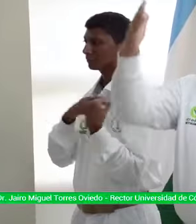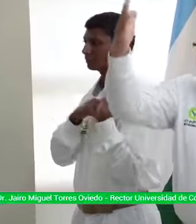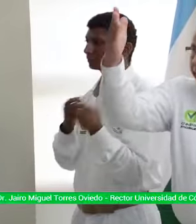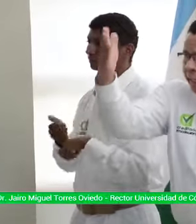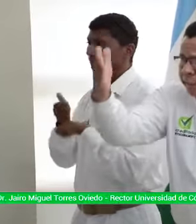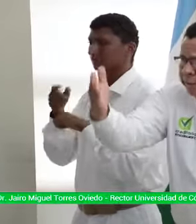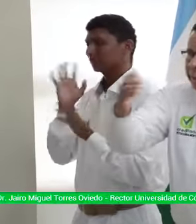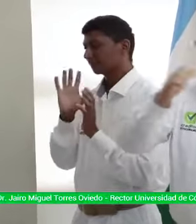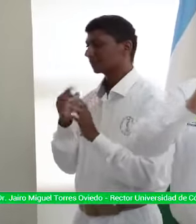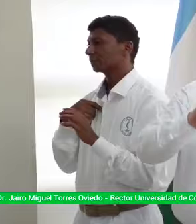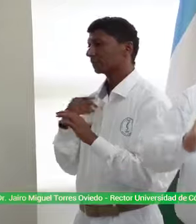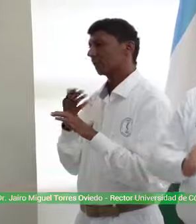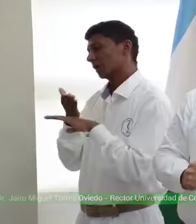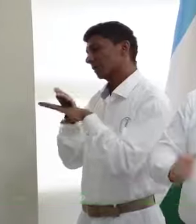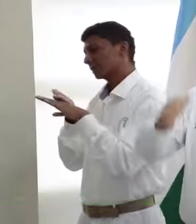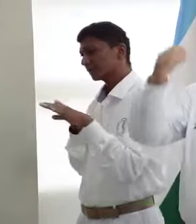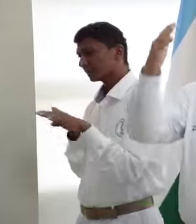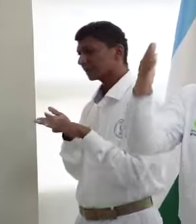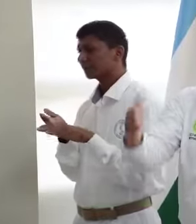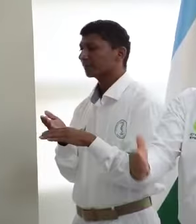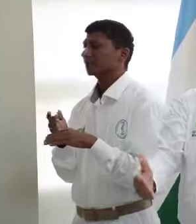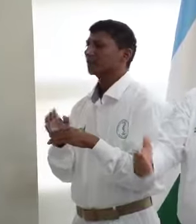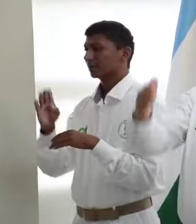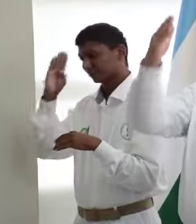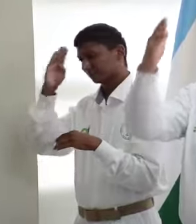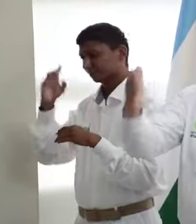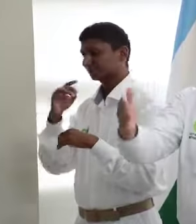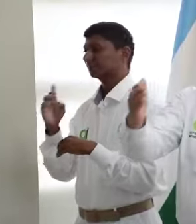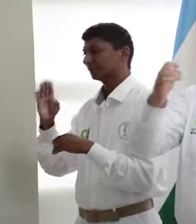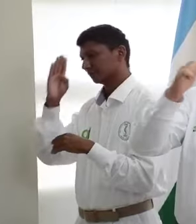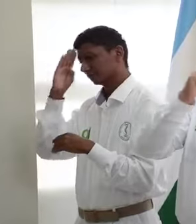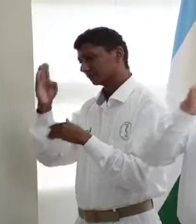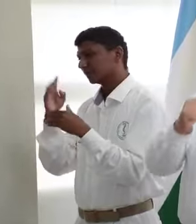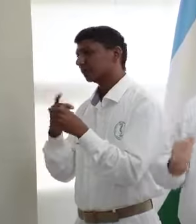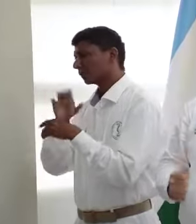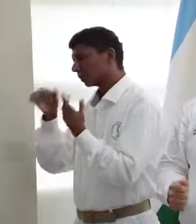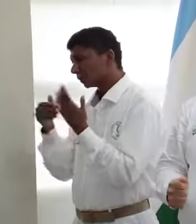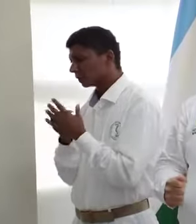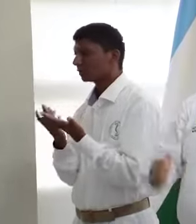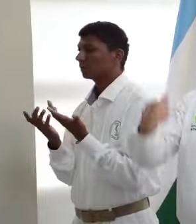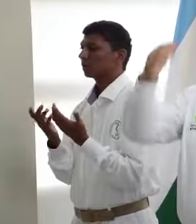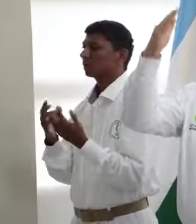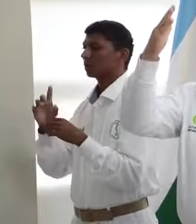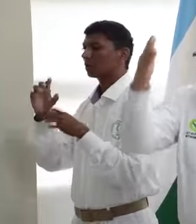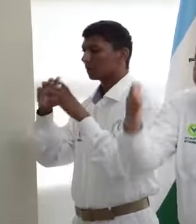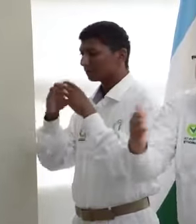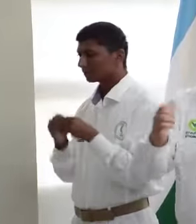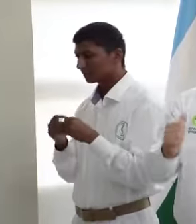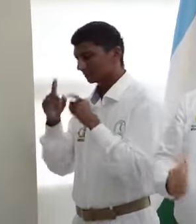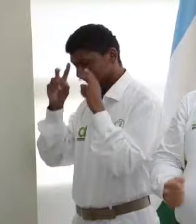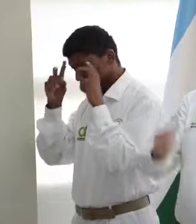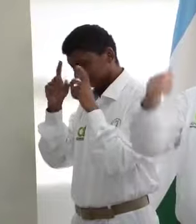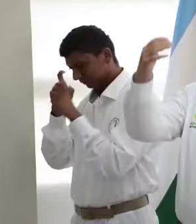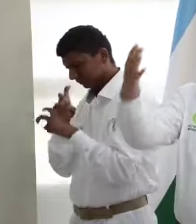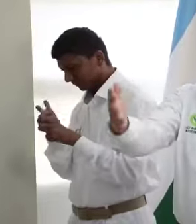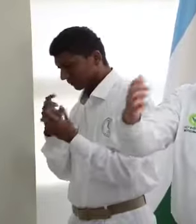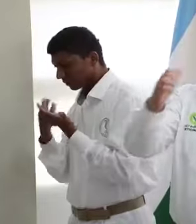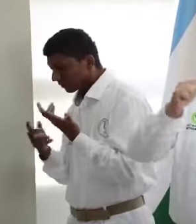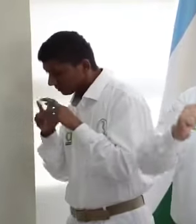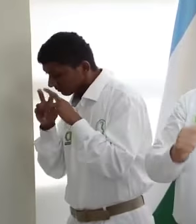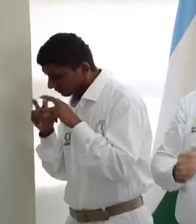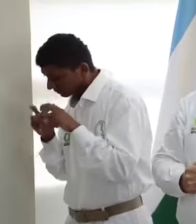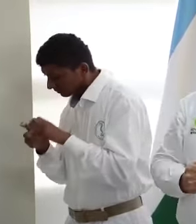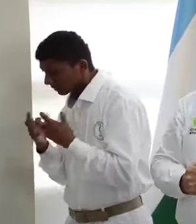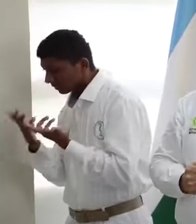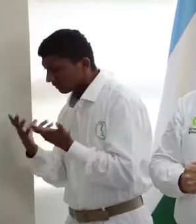que exija a la fuerza pública, exija a los organismos de inteligencia del Estado que investigue a través del uso de